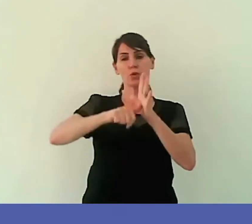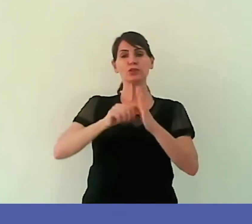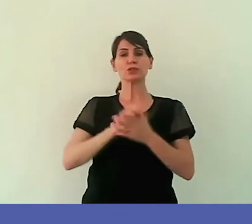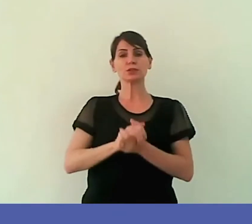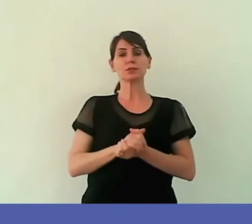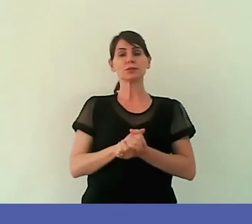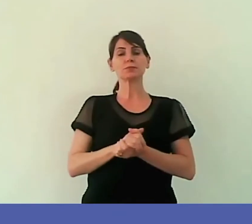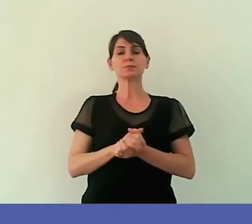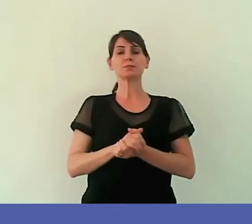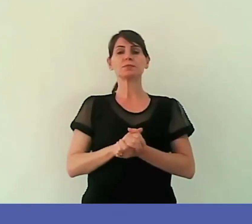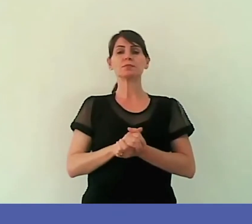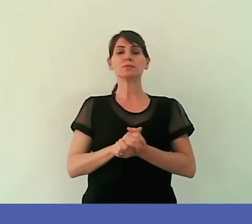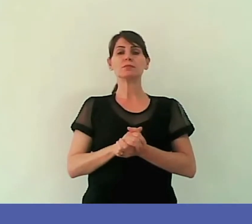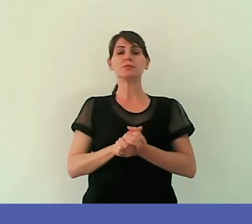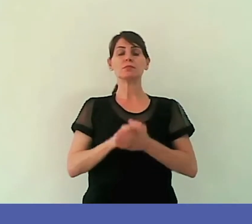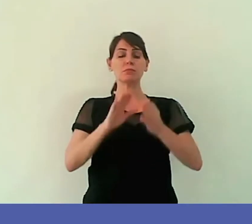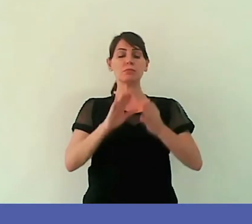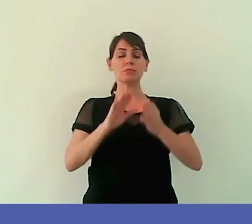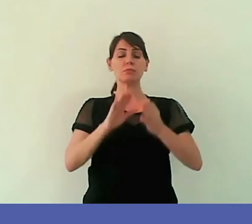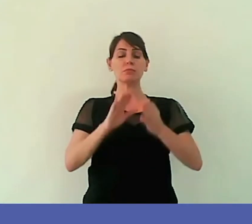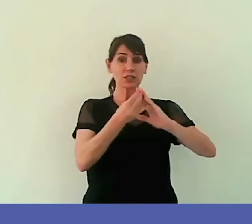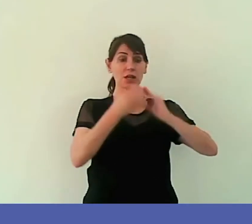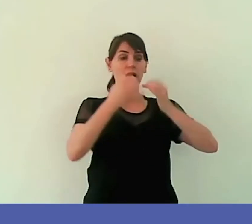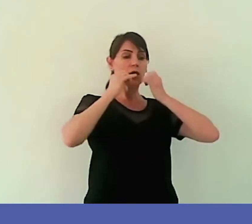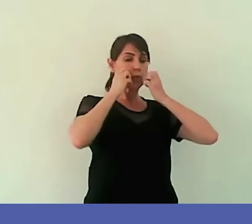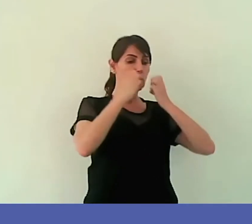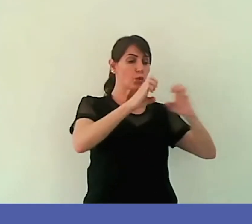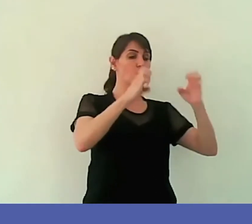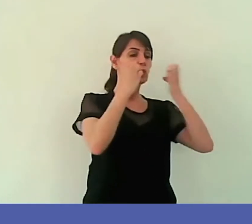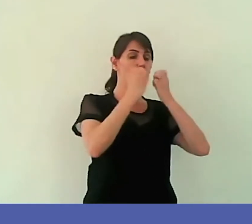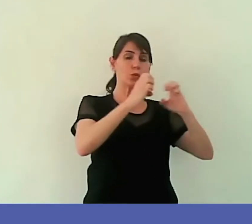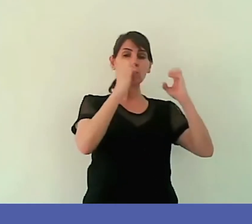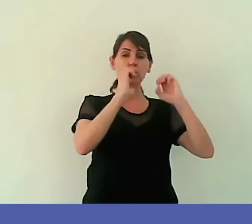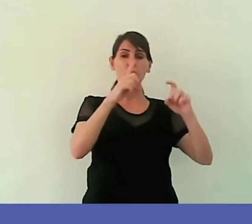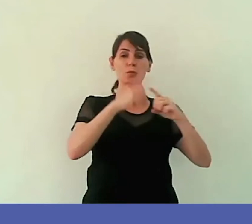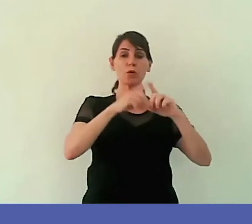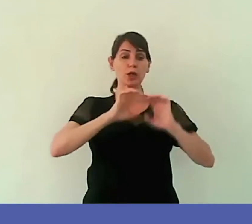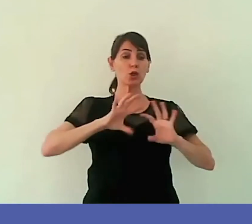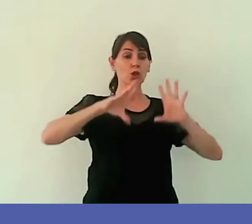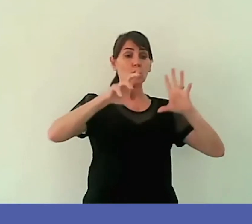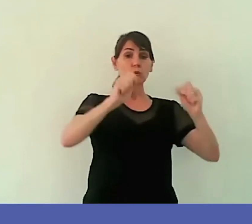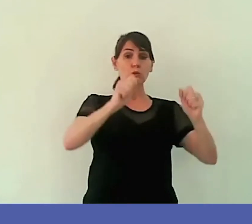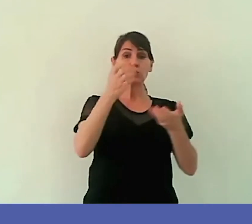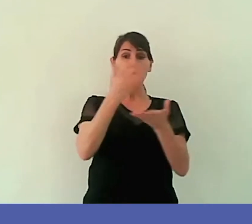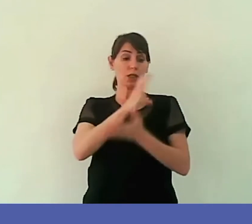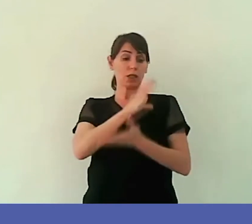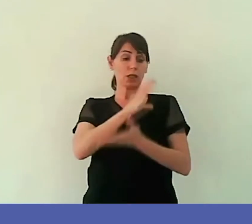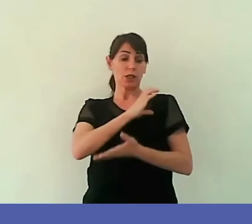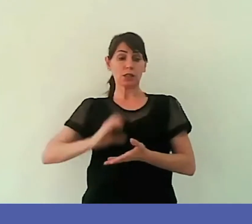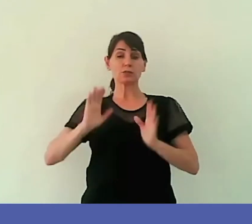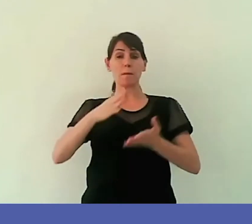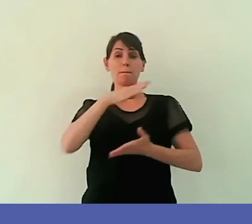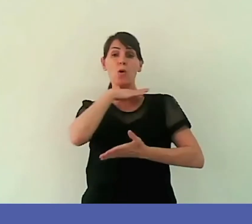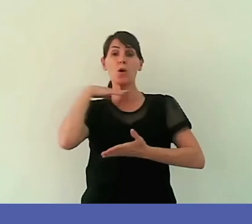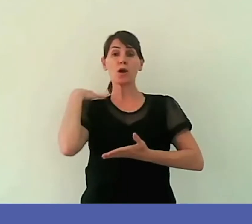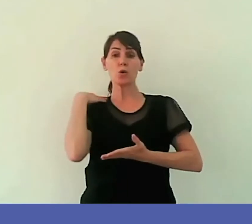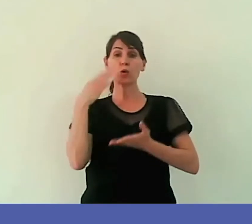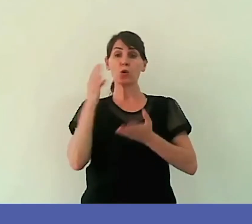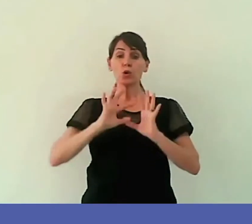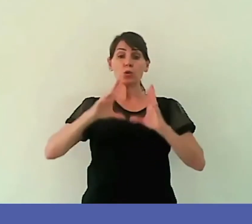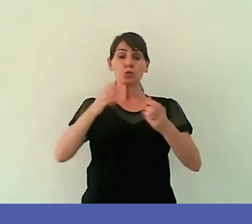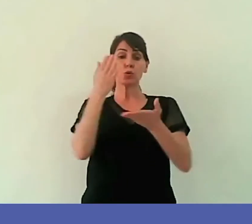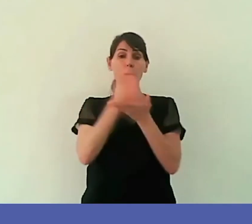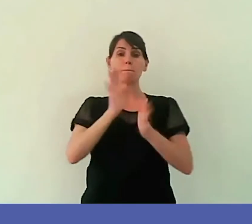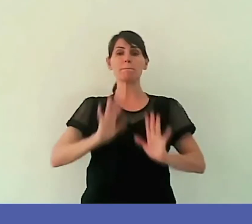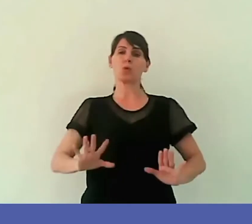igreja sai para pregar o evangelho, porque tudo já está pronto. Cristo já morreu, né? A redenção já foi feita,